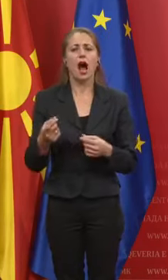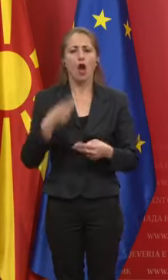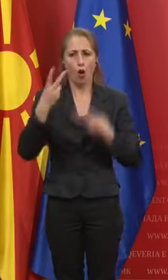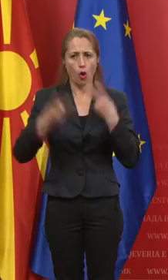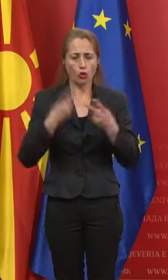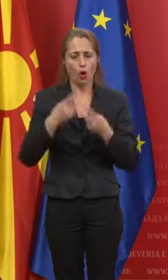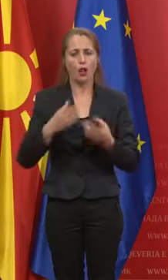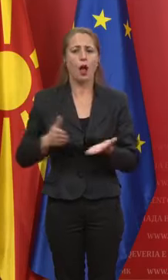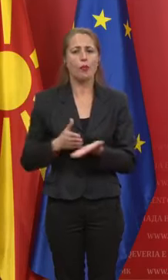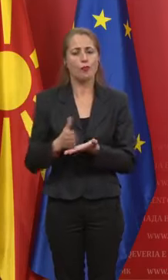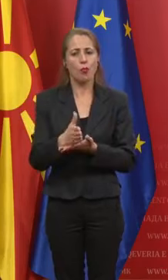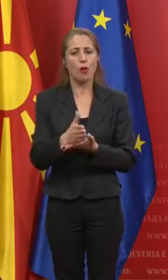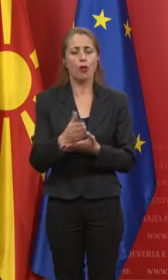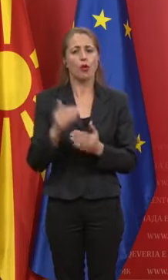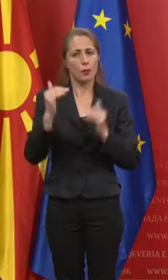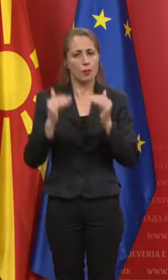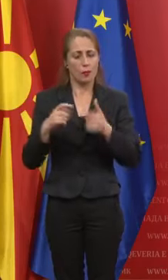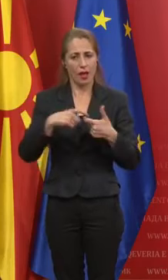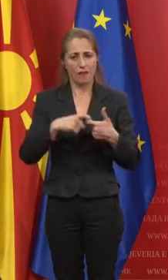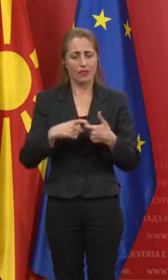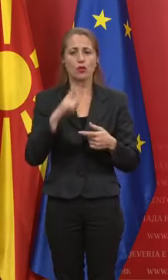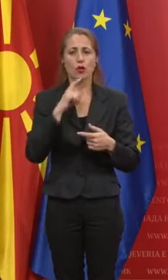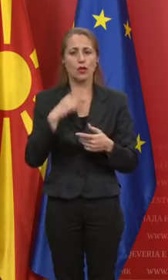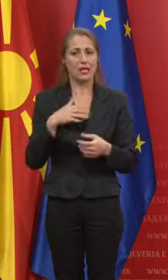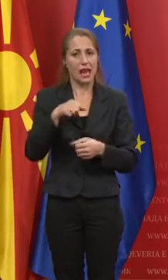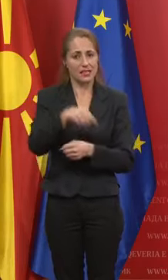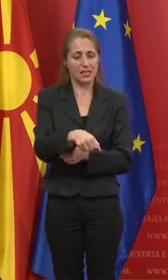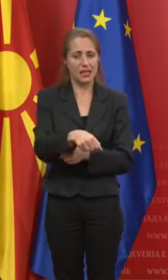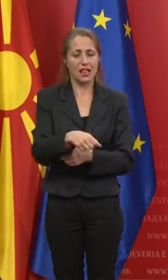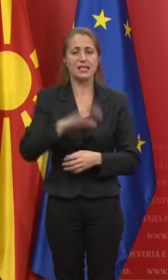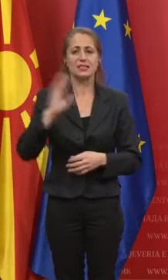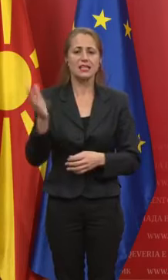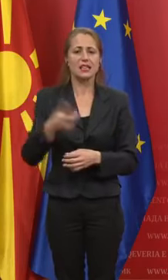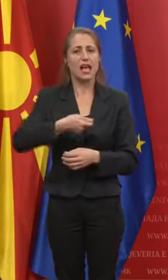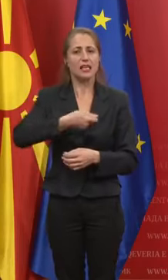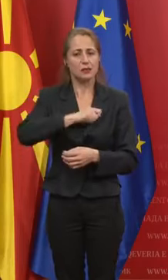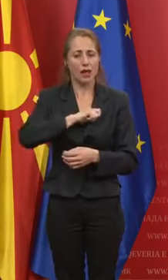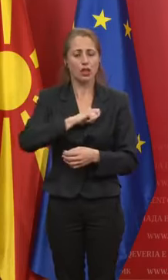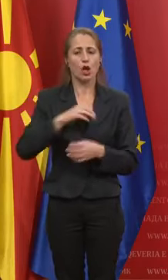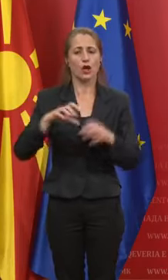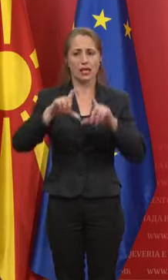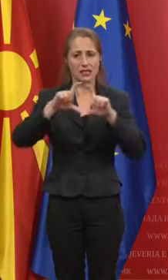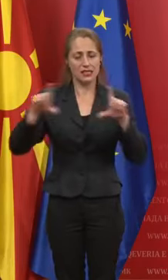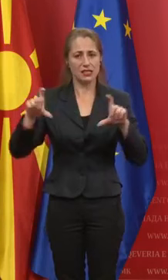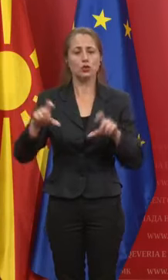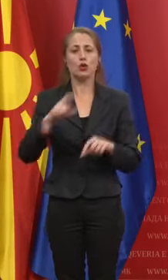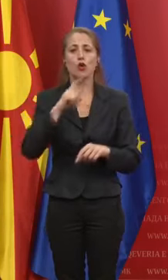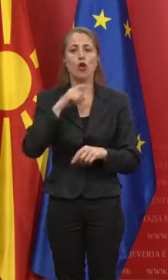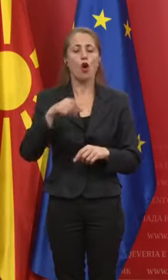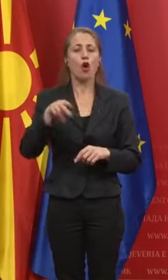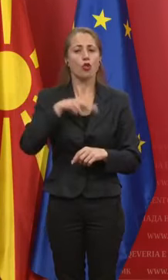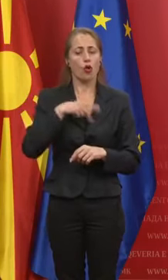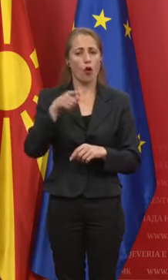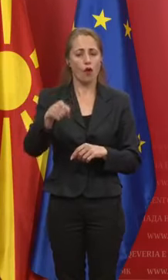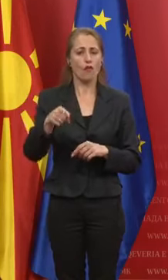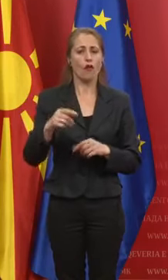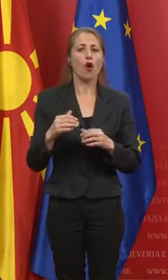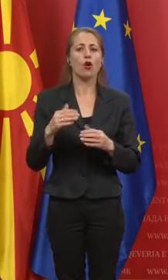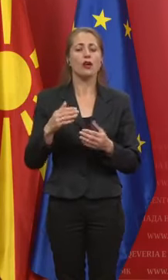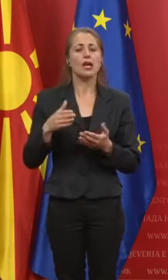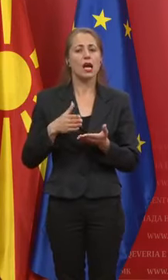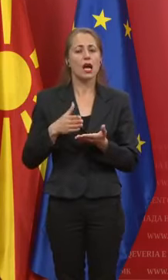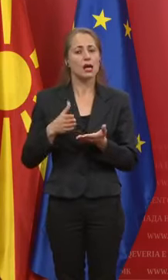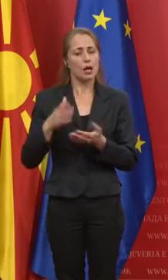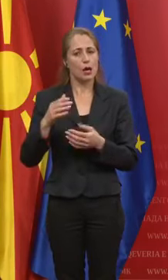и протоколите кои се веќе на сила, сите инспекторати и институции кои се задолжени за спроведување на мерките